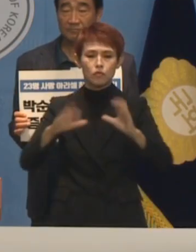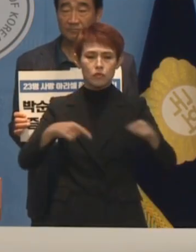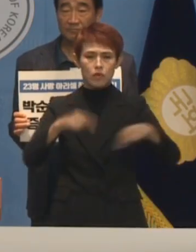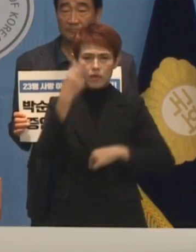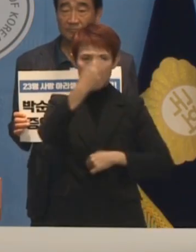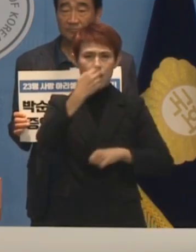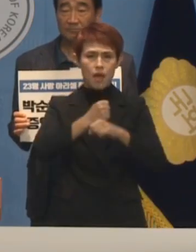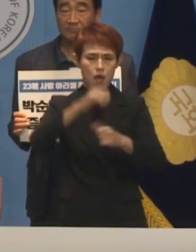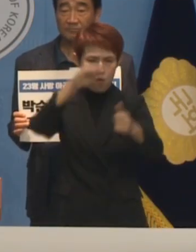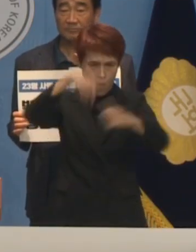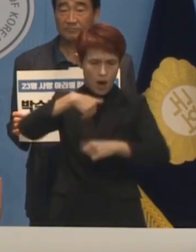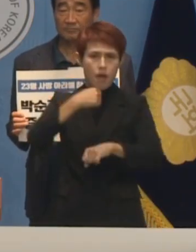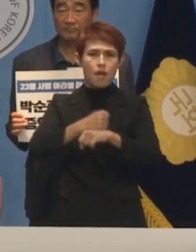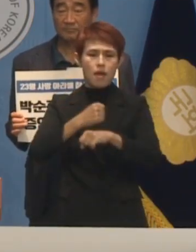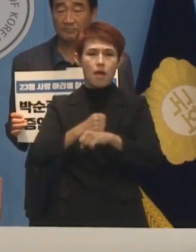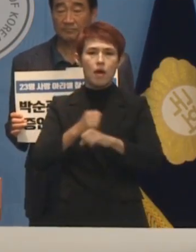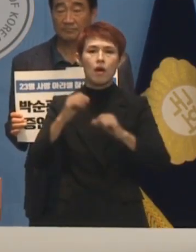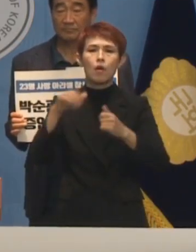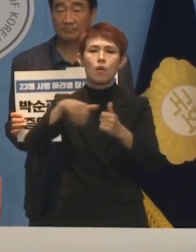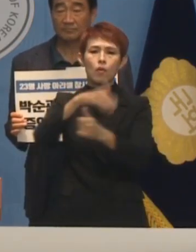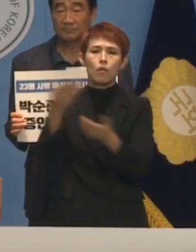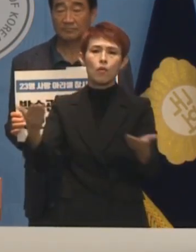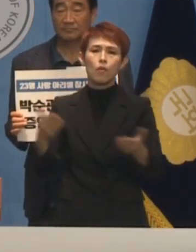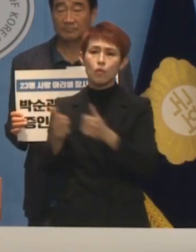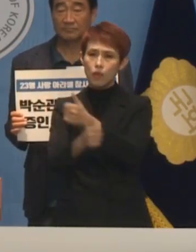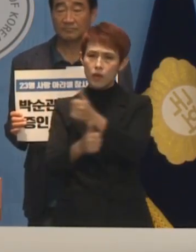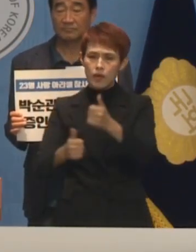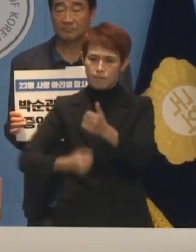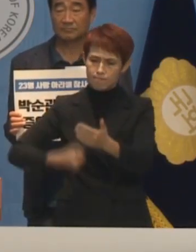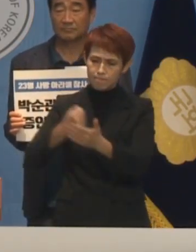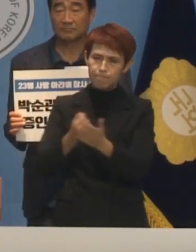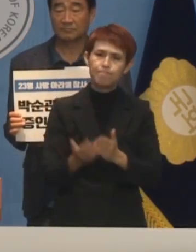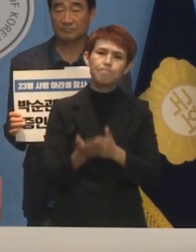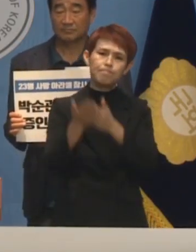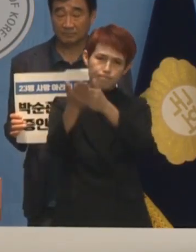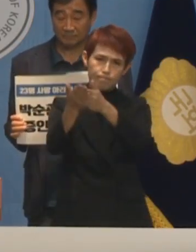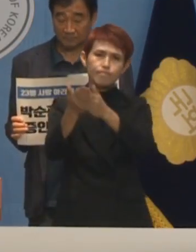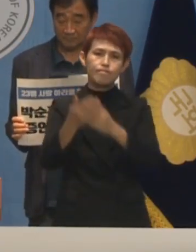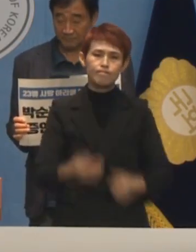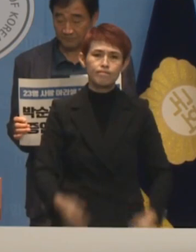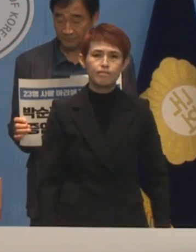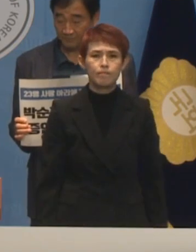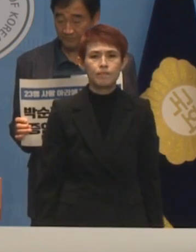있도록 환경노동위원회 의원님들의 결단을 촉구드립니다. 감사합니다.